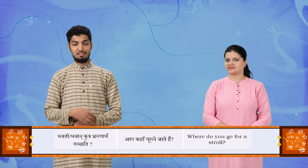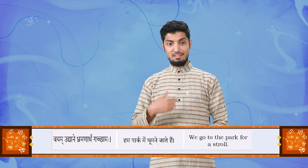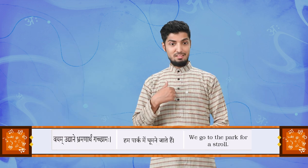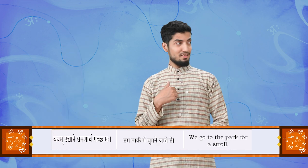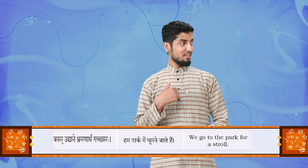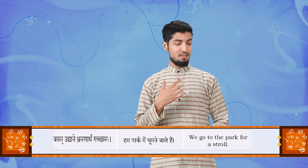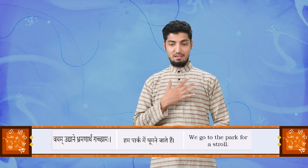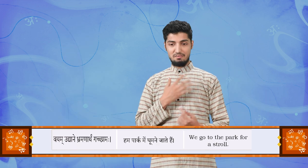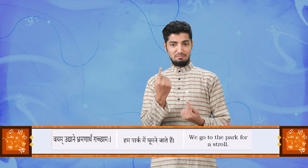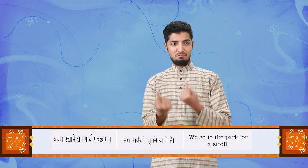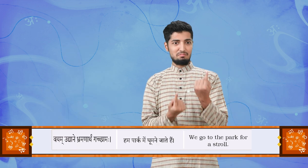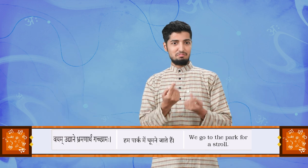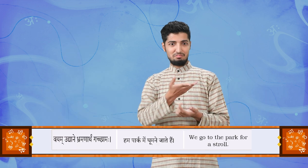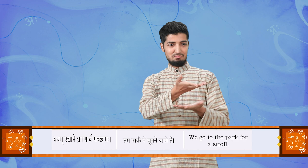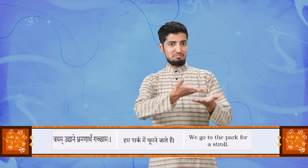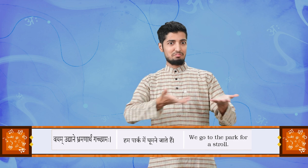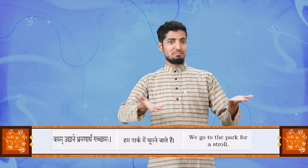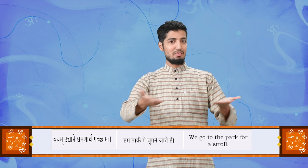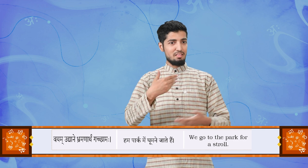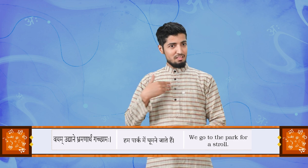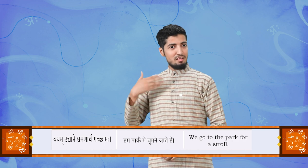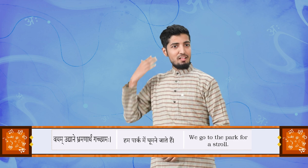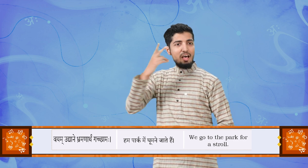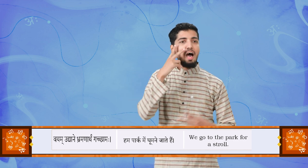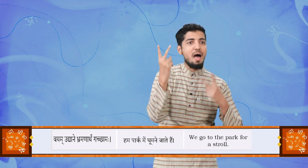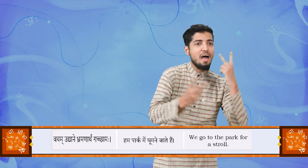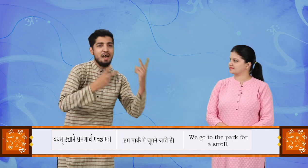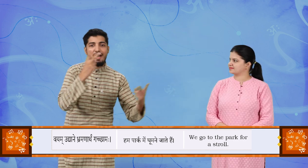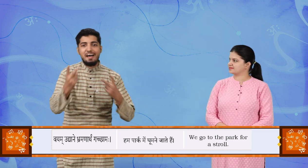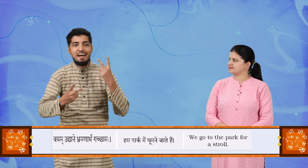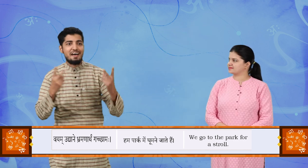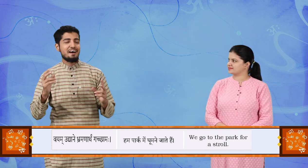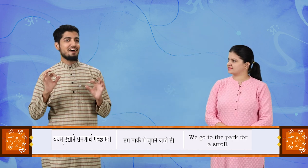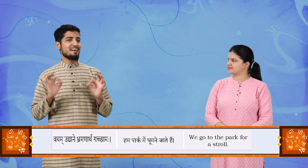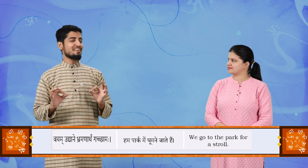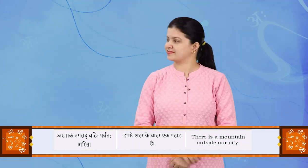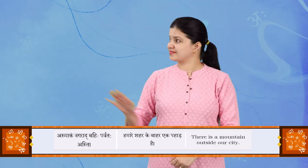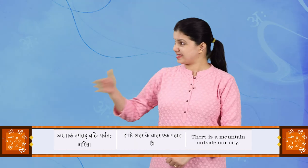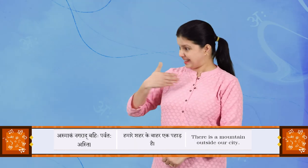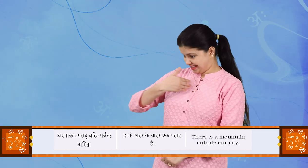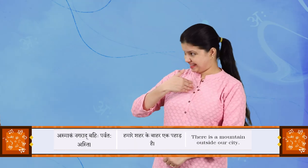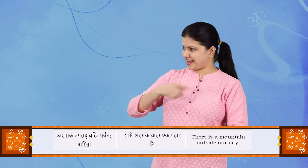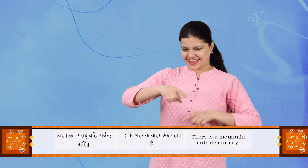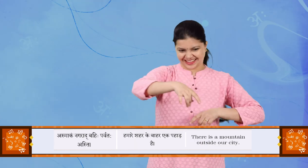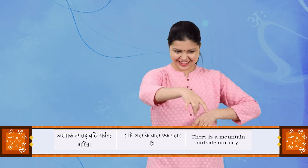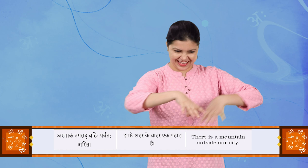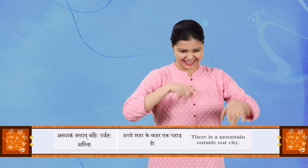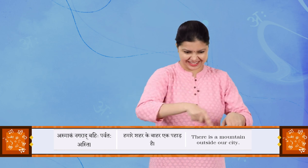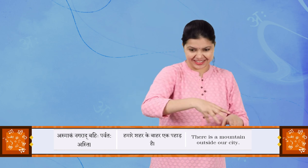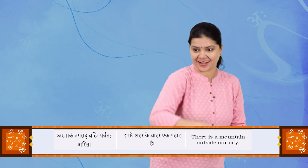कि वह एवं उद्यान है भ्रमणार्थ मचा महा कि अस्माकं नगर आयुक्त व